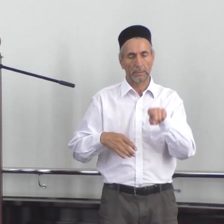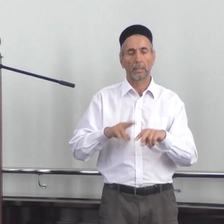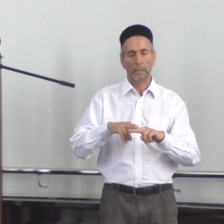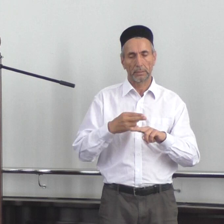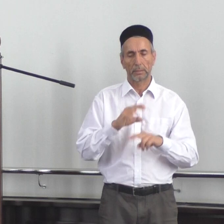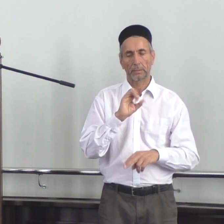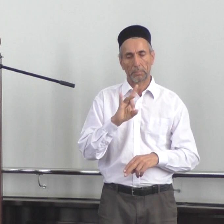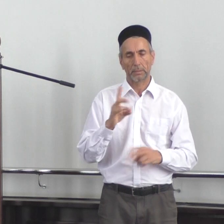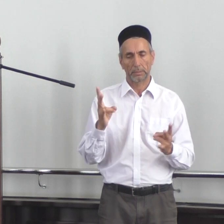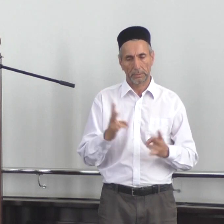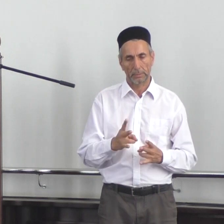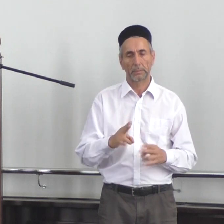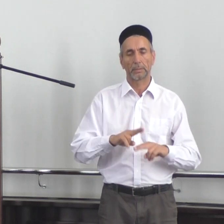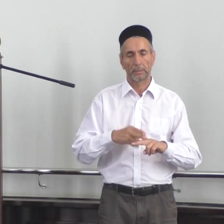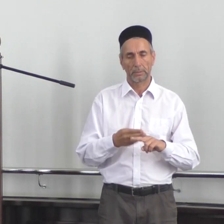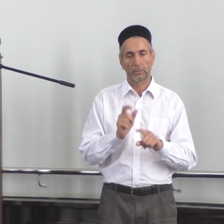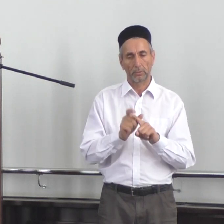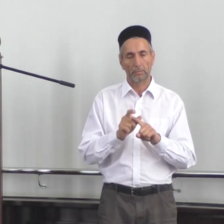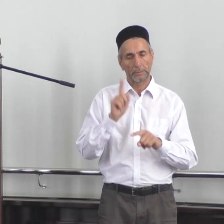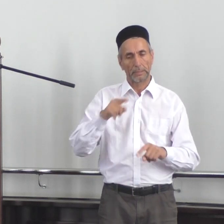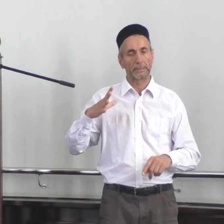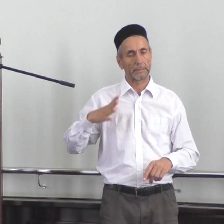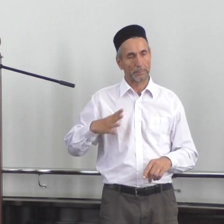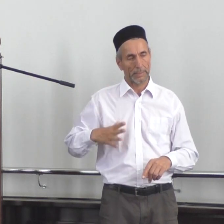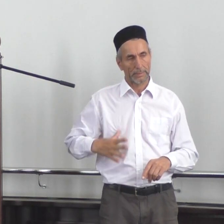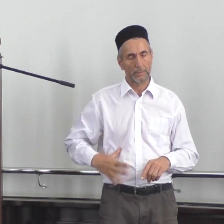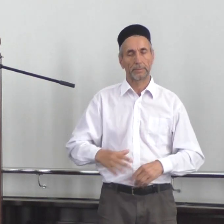Сезнең исемегез сабыр.